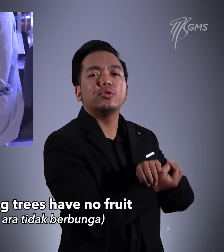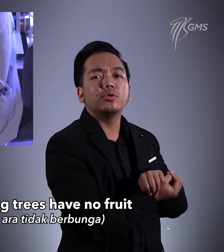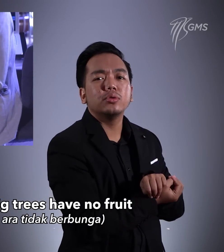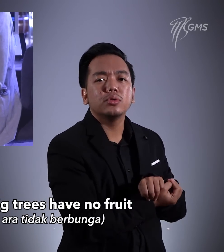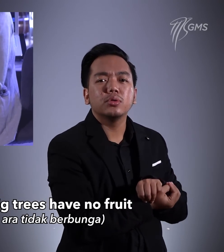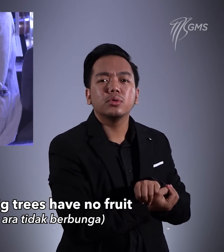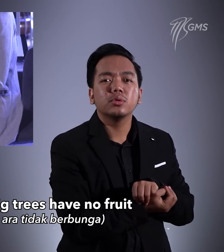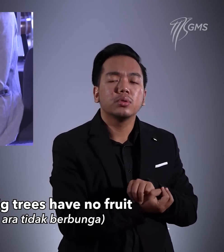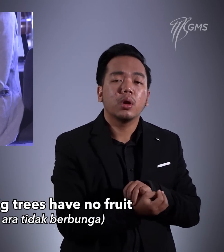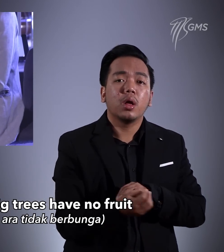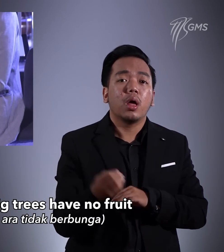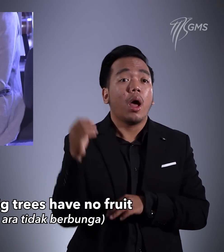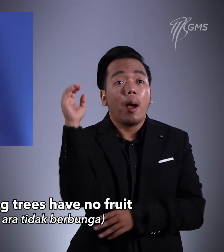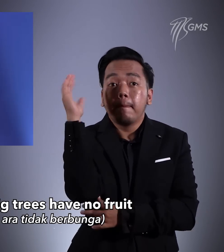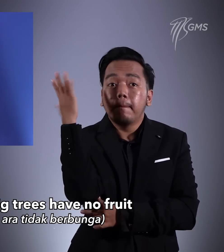Even though